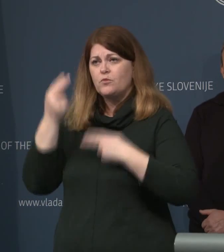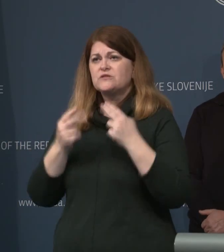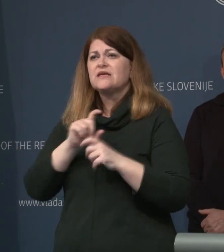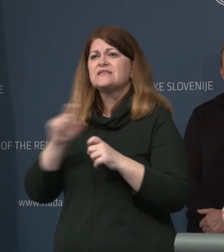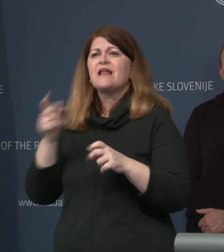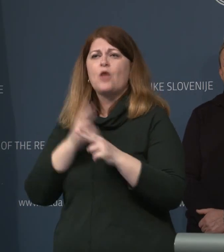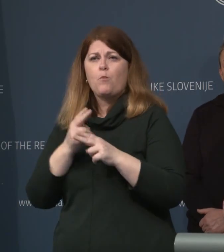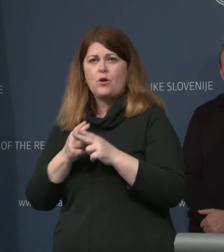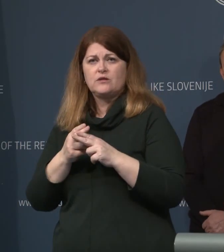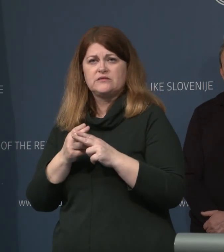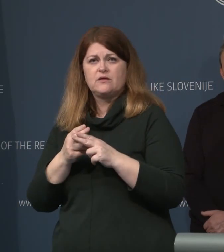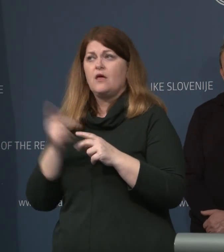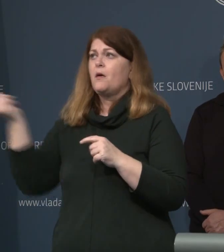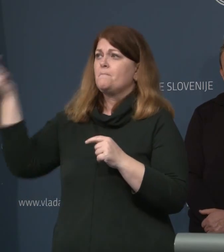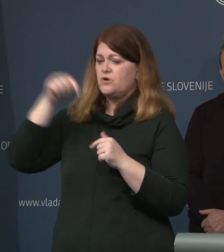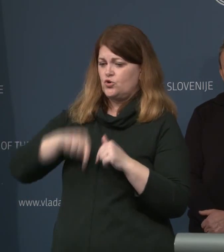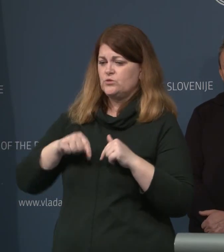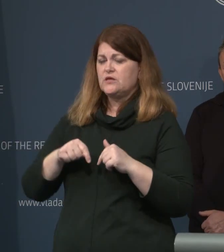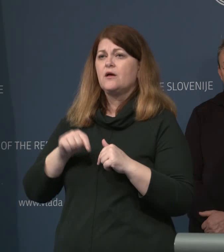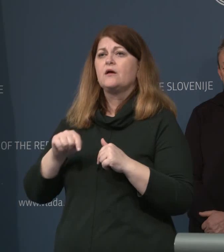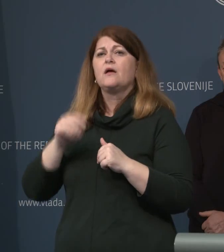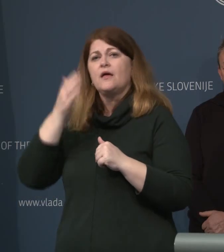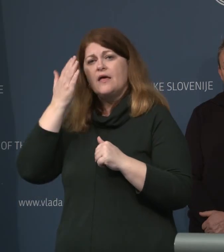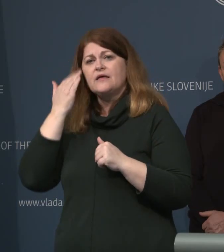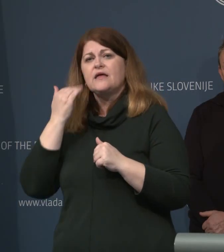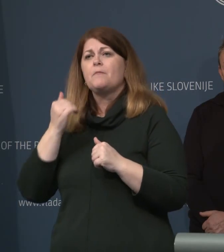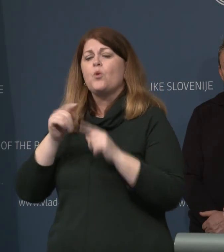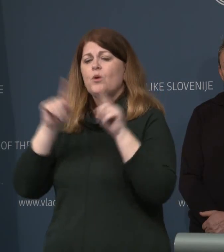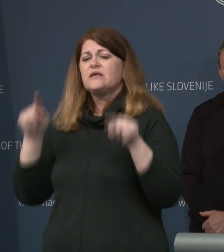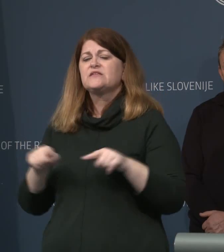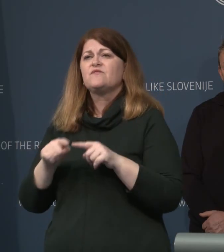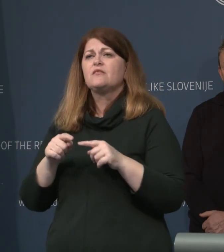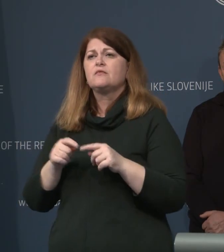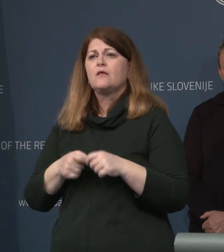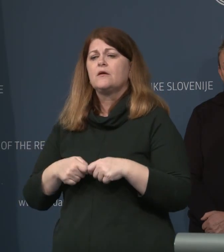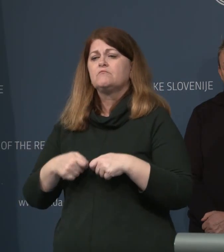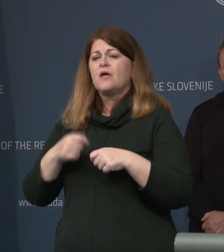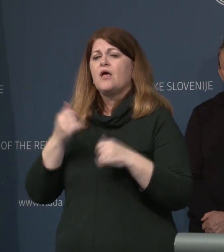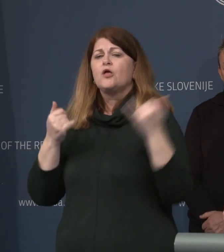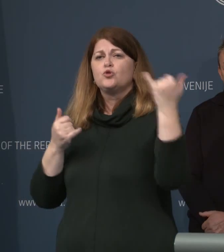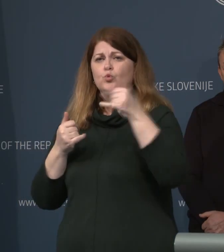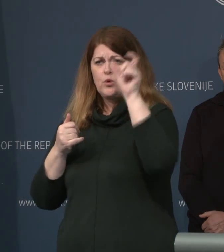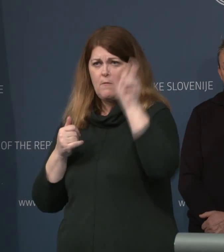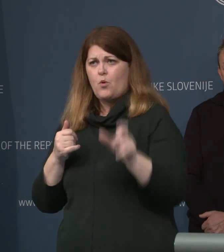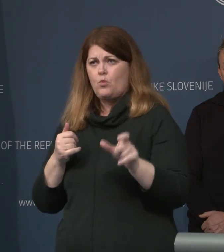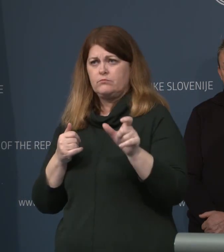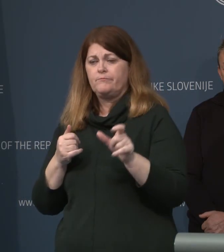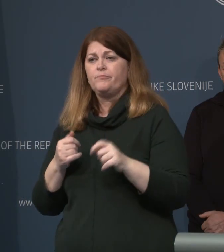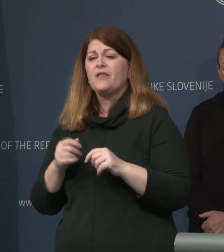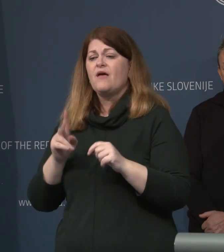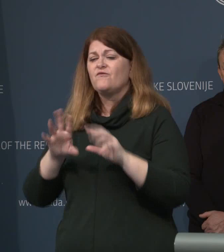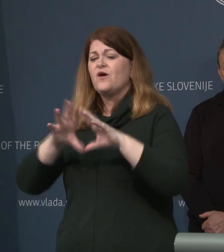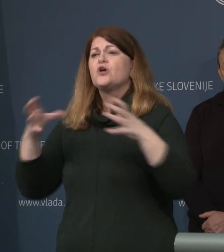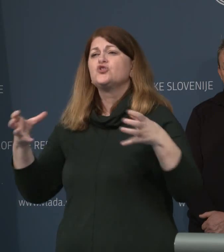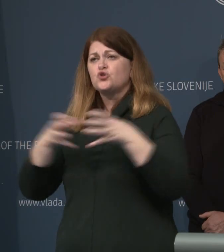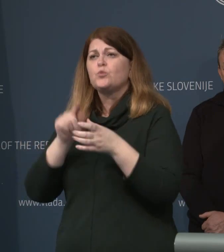zaradi obolelosti k nam, samo to vem, ker je pač bil posredovan izvid prvič tuji državljan pri nas. Tako da v